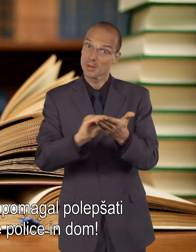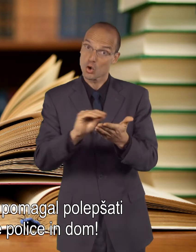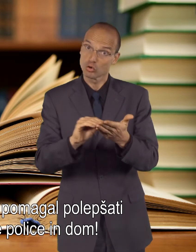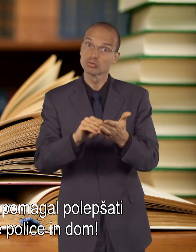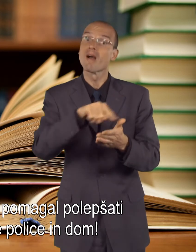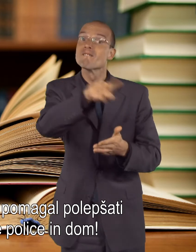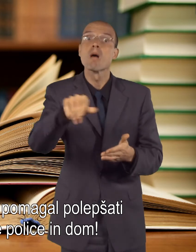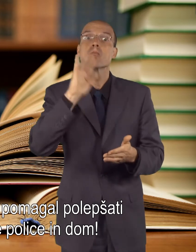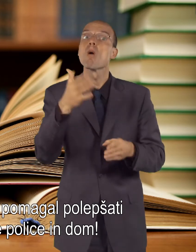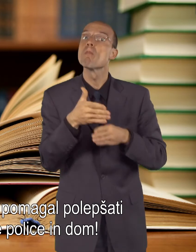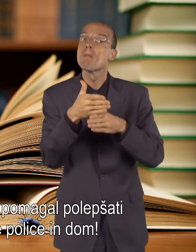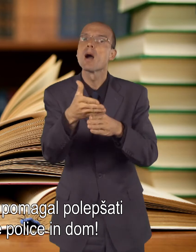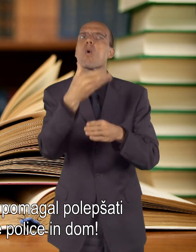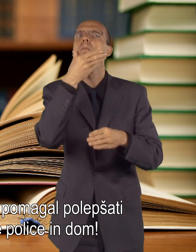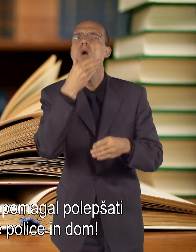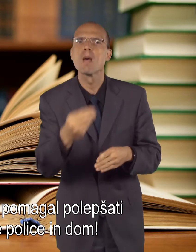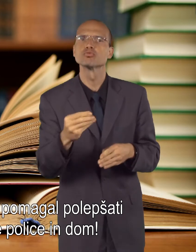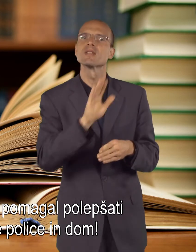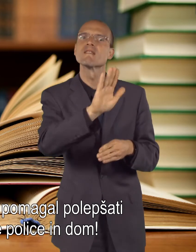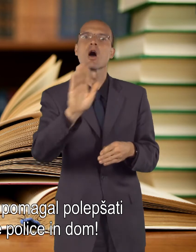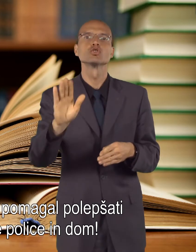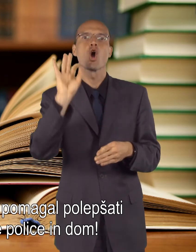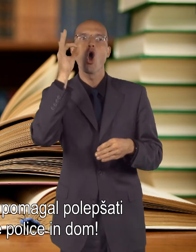Priročnik vam bo pomagal polepšati vaše okenske police in dom.